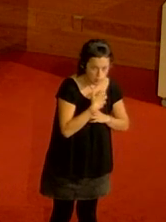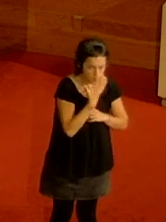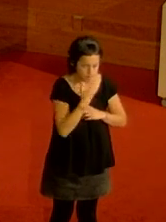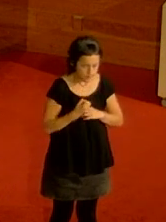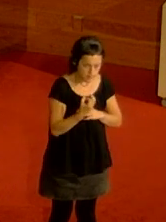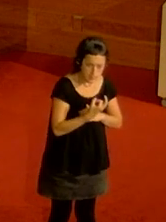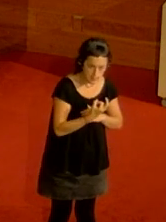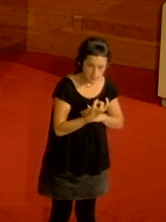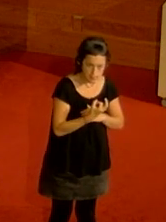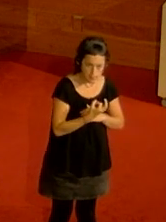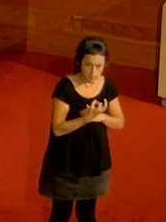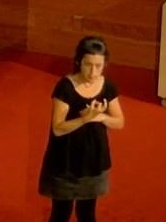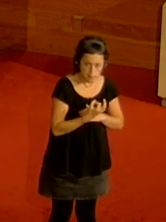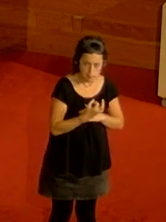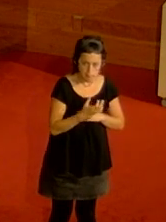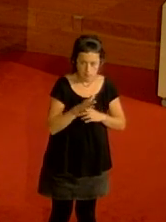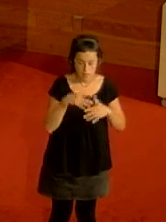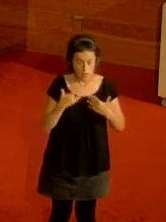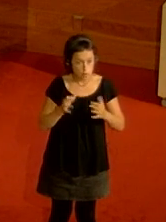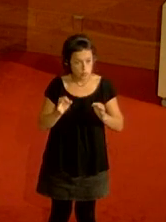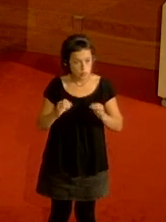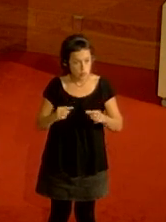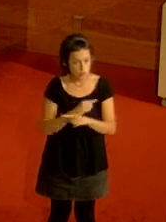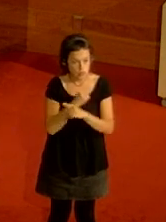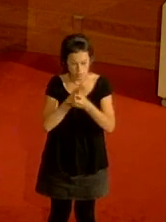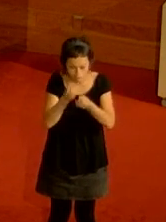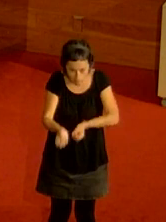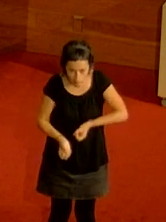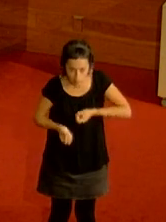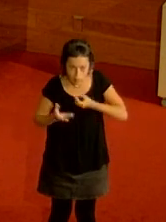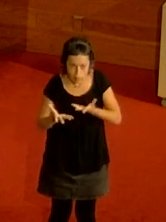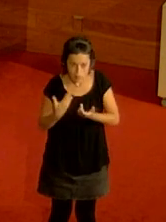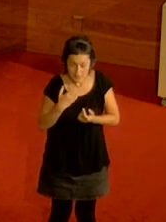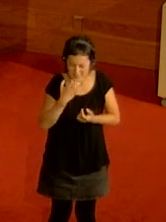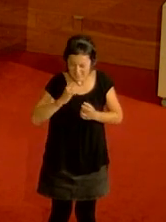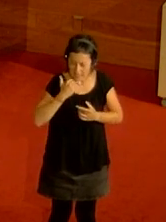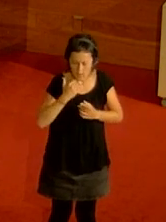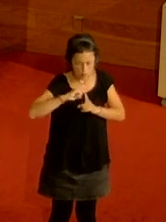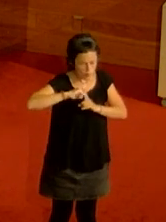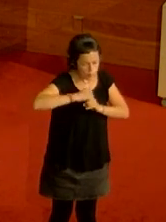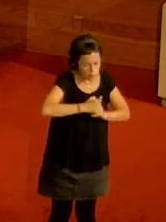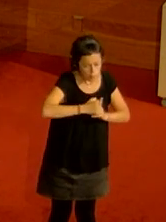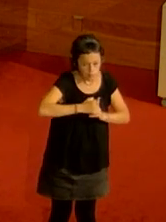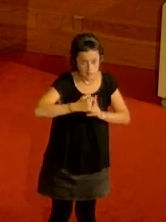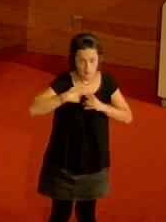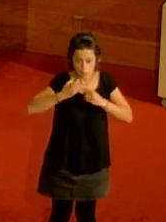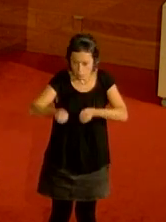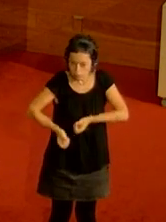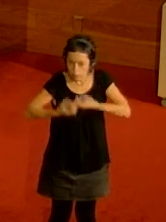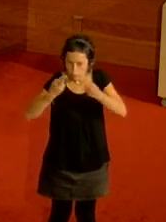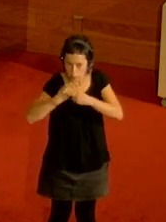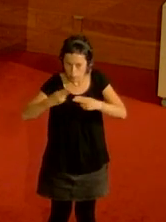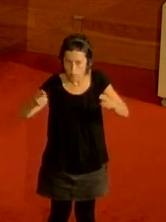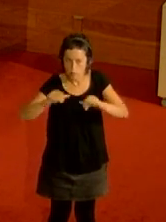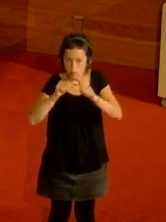cosas que nos guardamos para para nosotras esa conversión de lo íntimo cuando es opresivo en algo público y político hablaría de esa